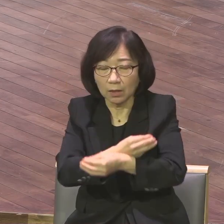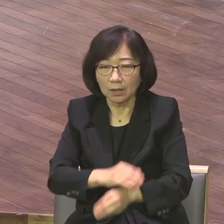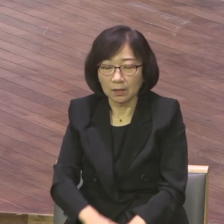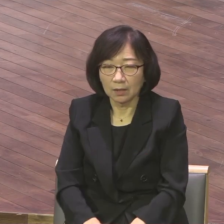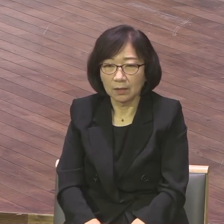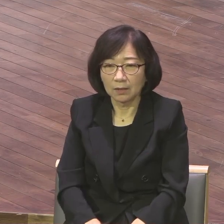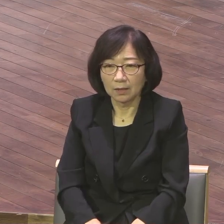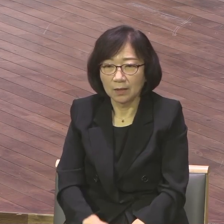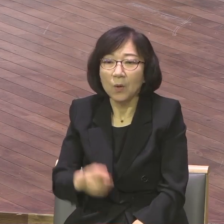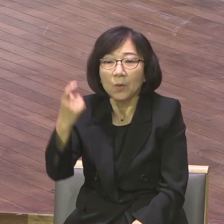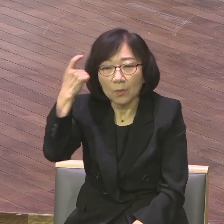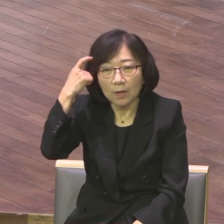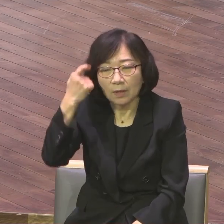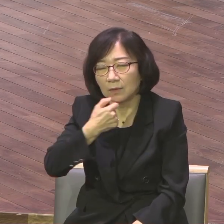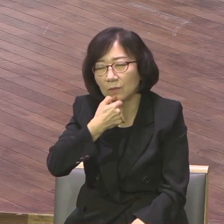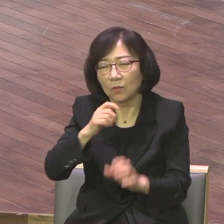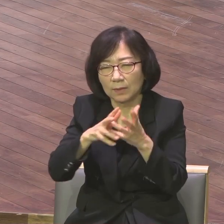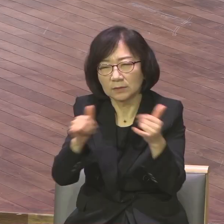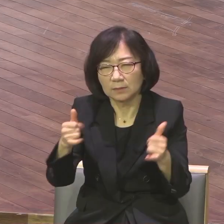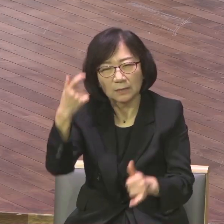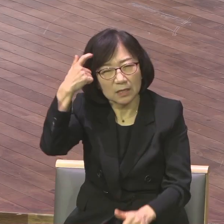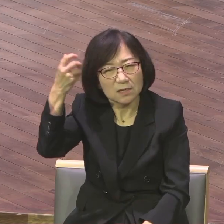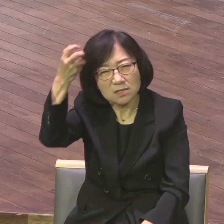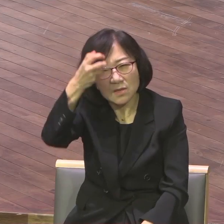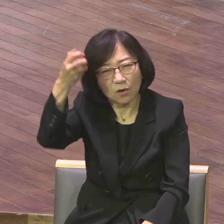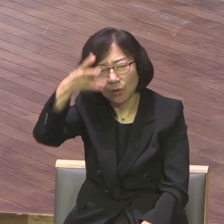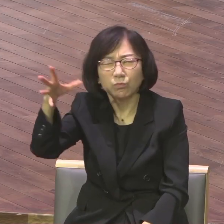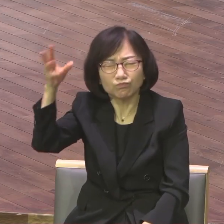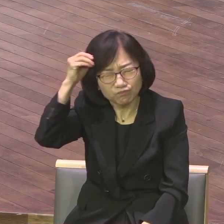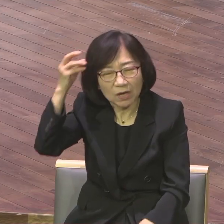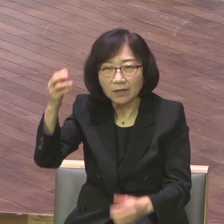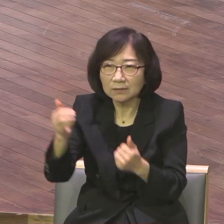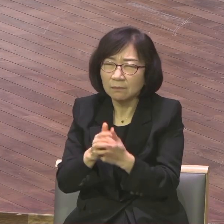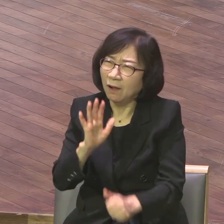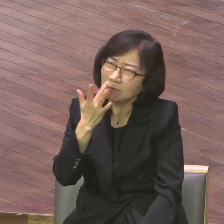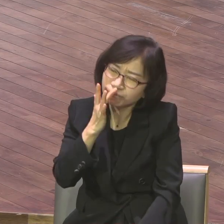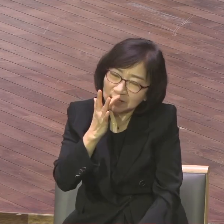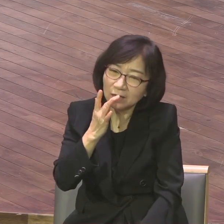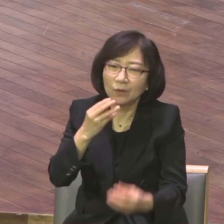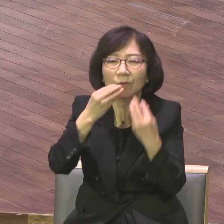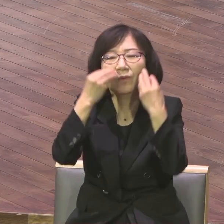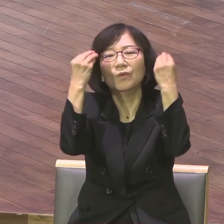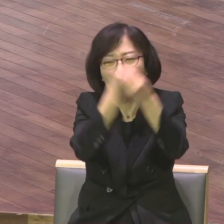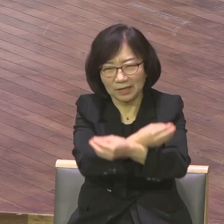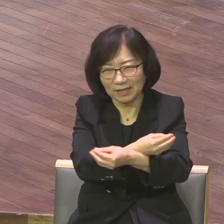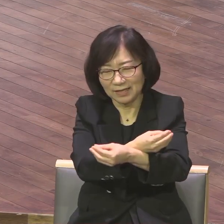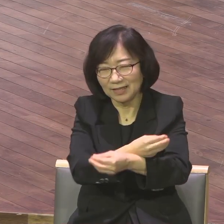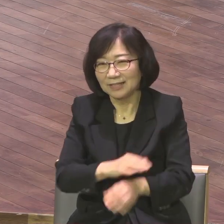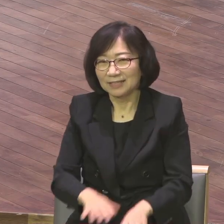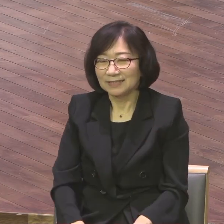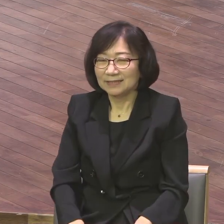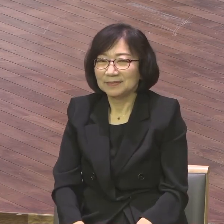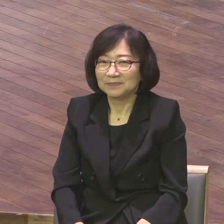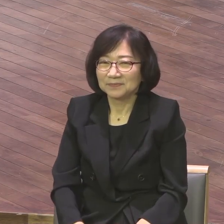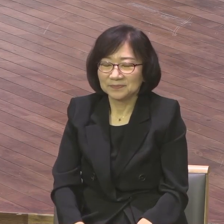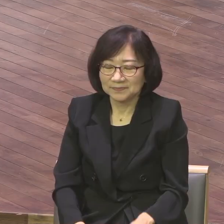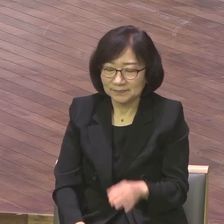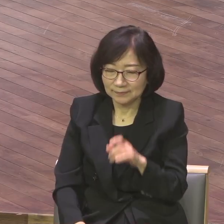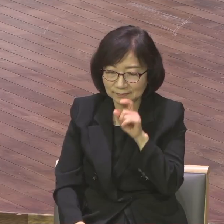식인종들이다. 집단으로 매도했습니다. 이 말씀은요, 그리스도 예수 안에 있는